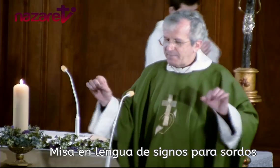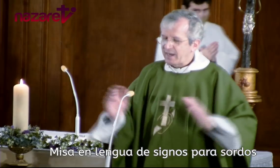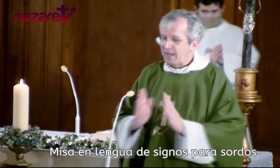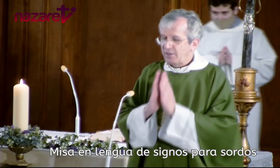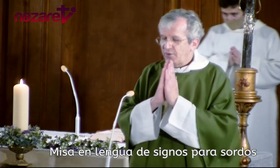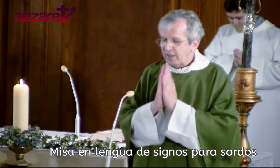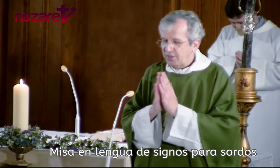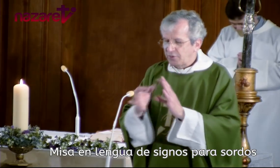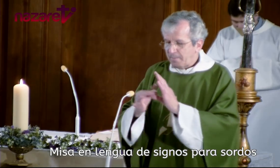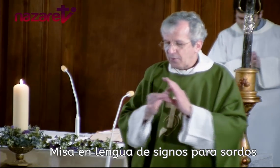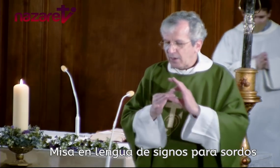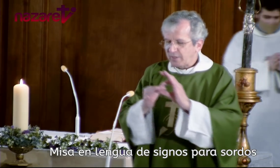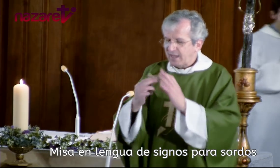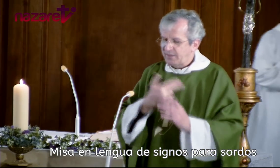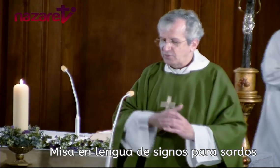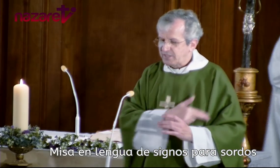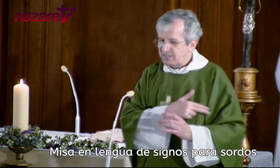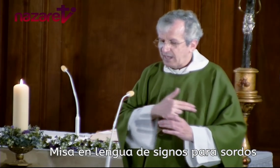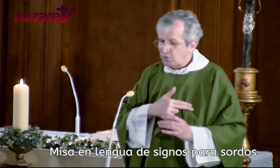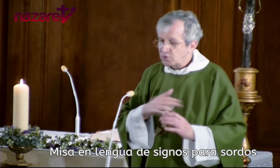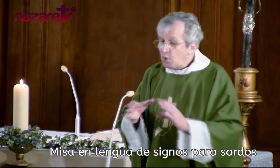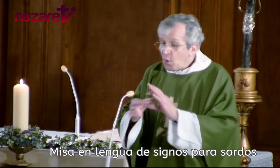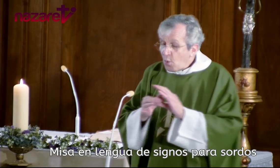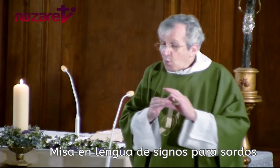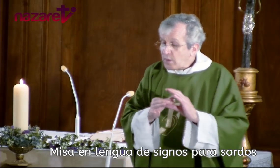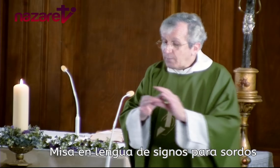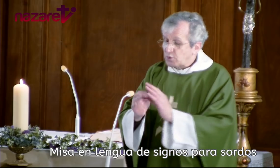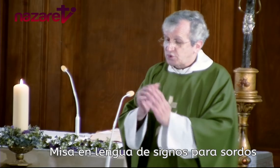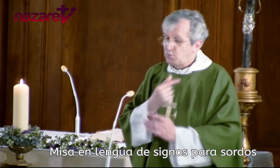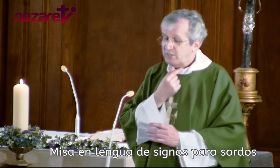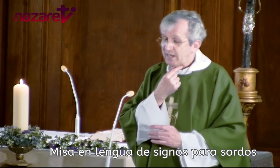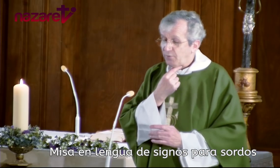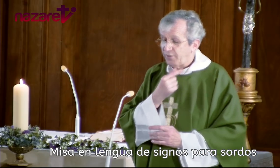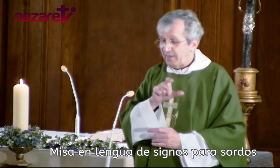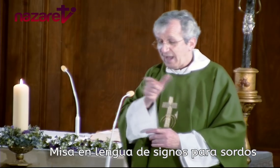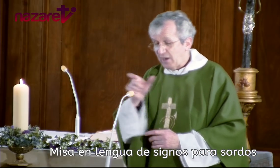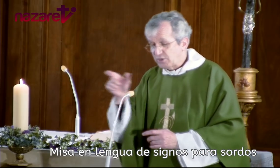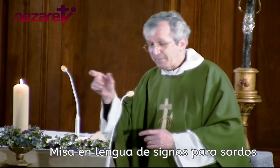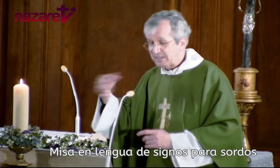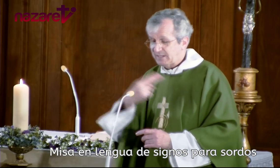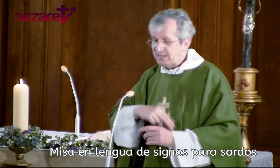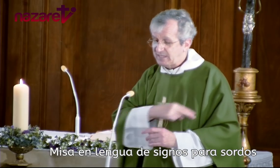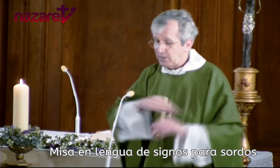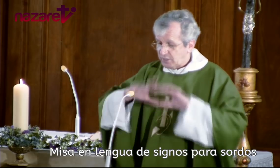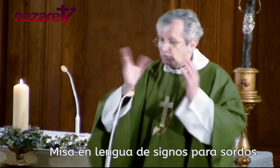semana de oración por la unidad de los cristianos, unamos nuestra voz a los demás cristianos de todo el